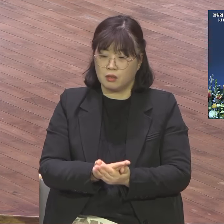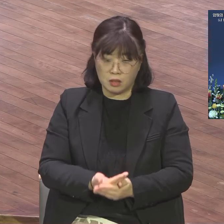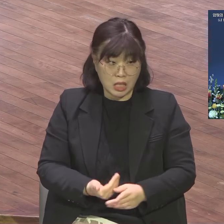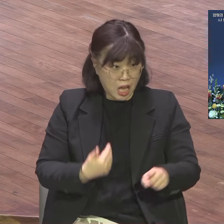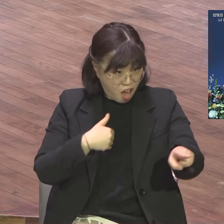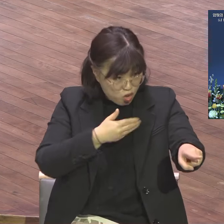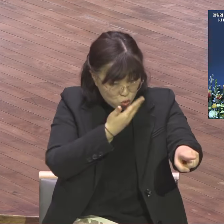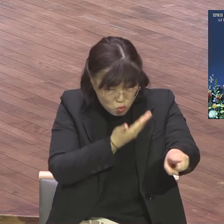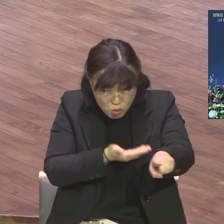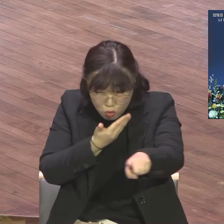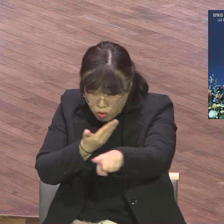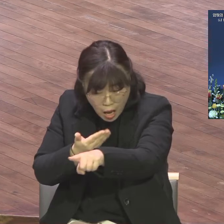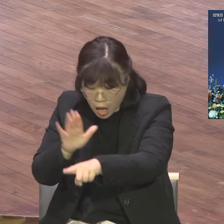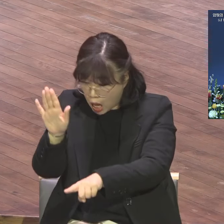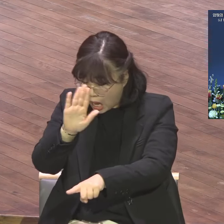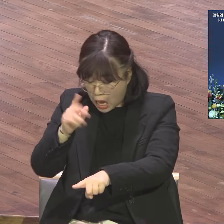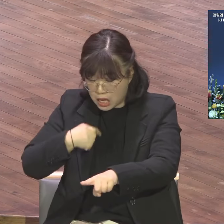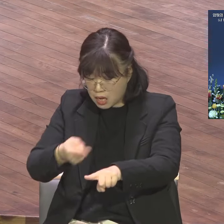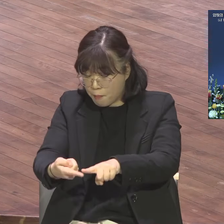여운교회 가는 거 여러분 자신이잖아요.